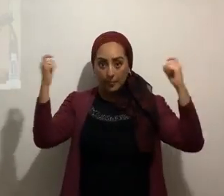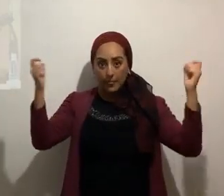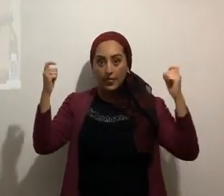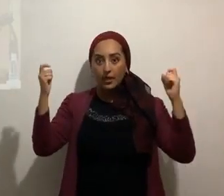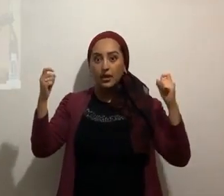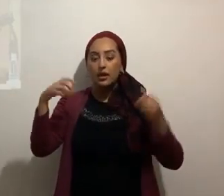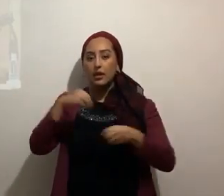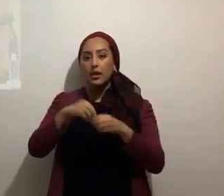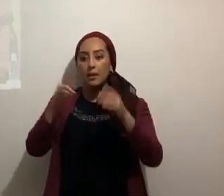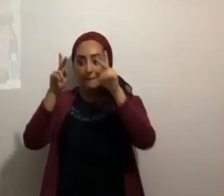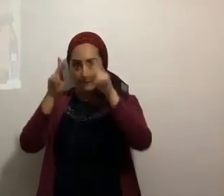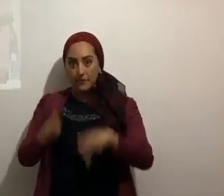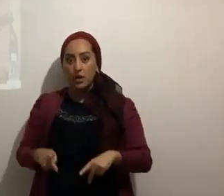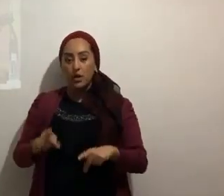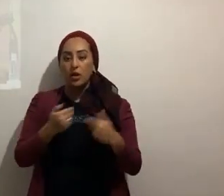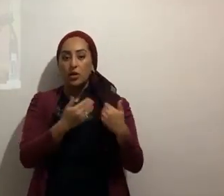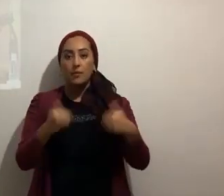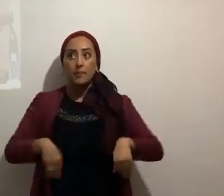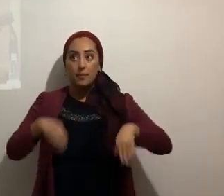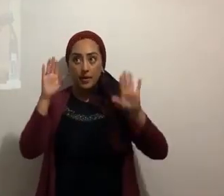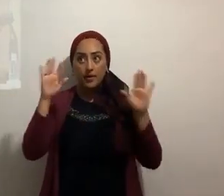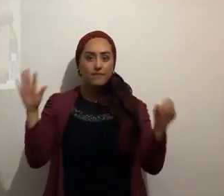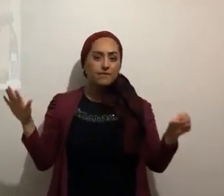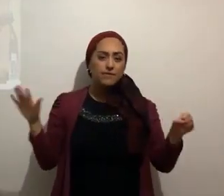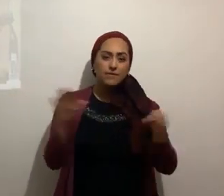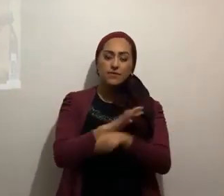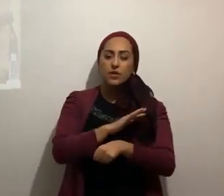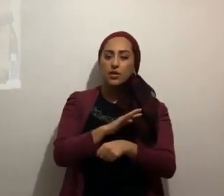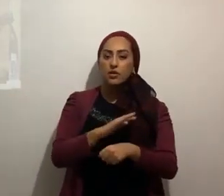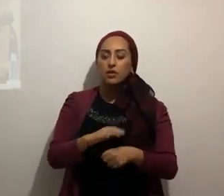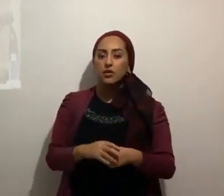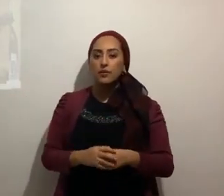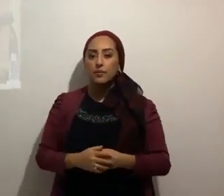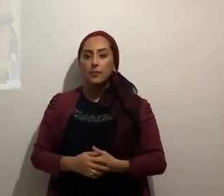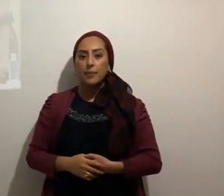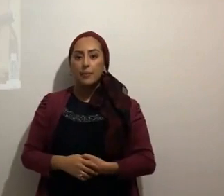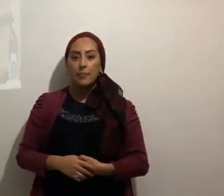en cierta persona que se consagró totalmente de cabeza a pies.